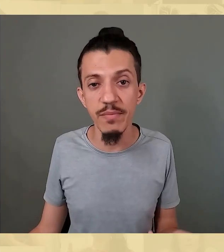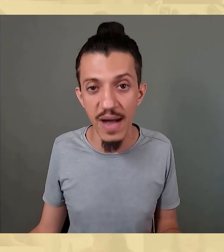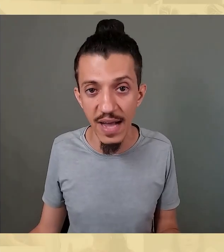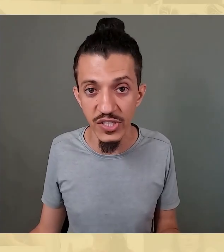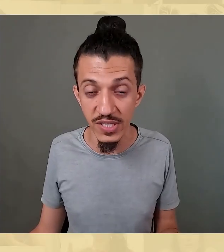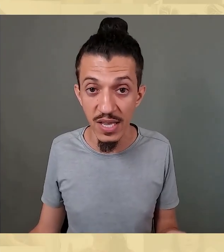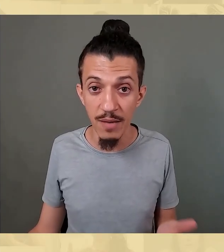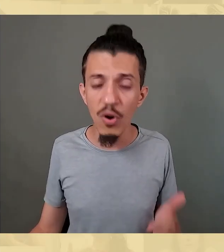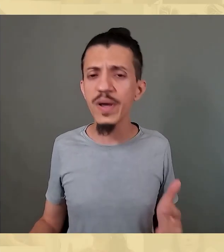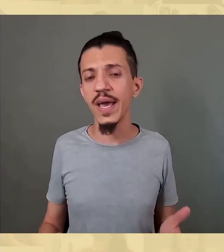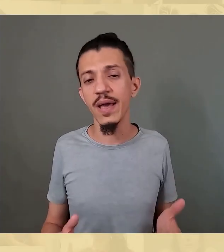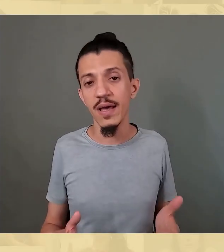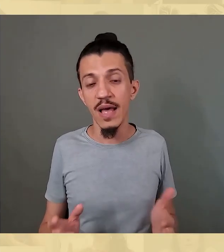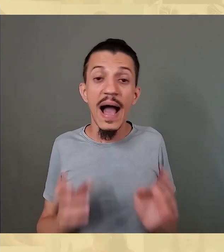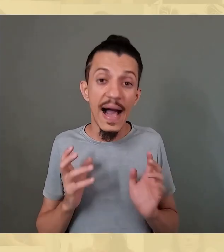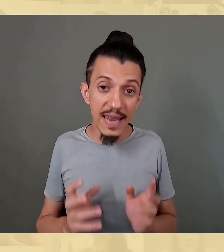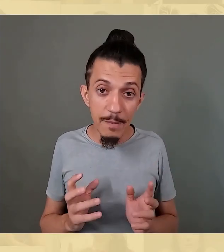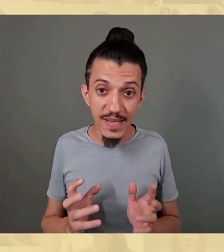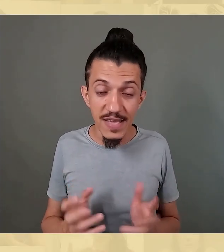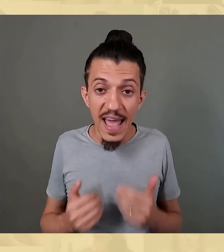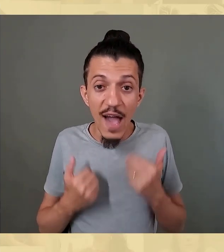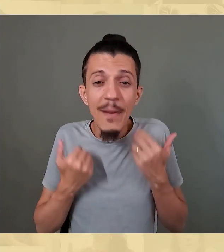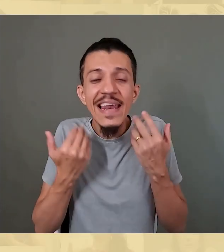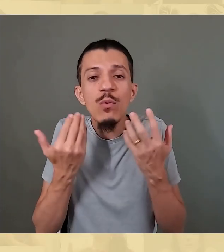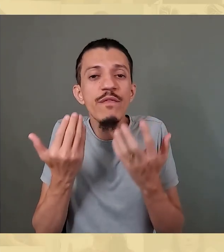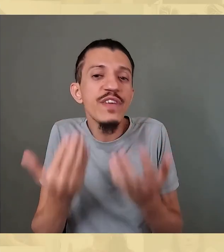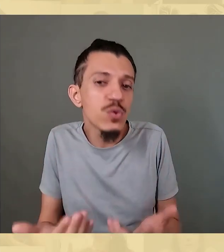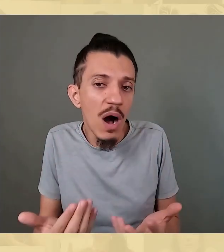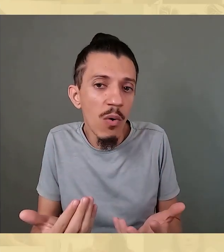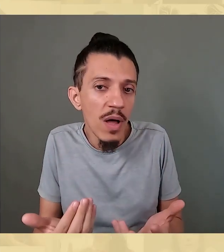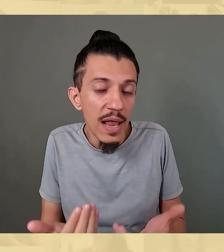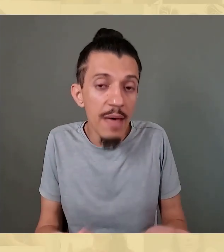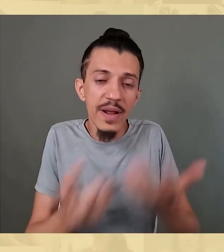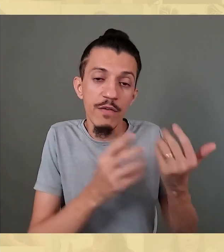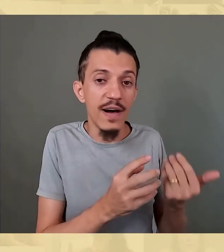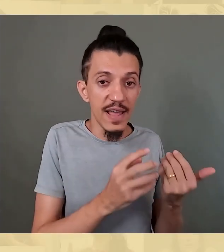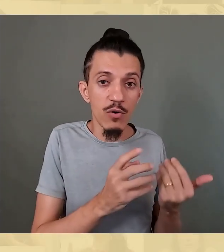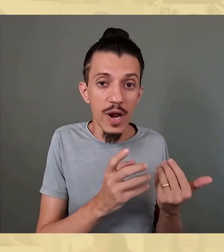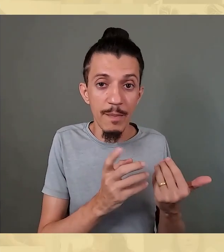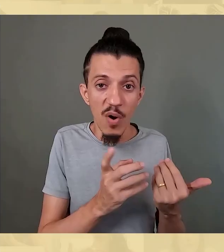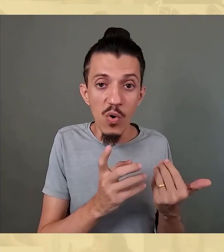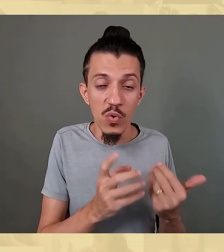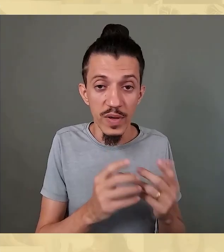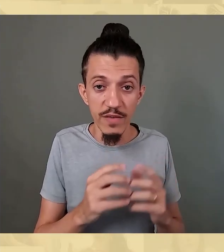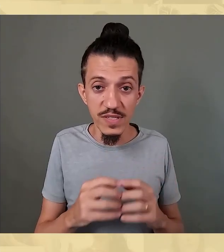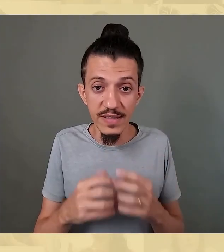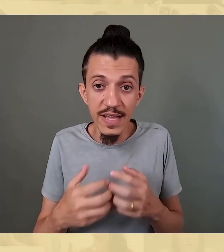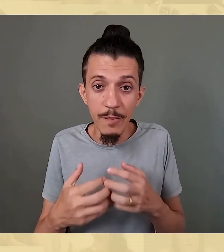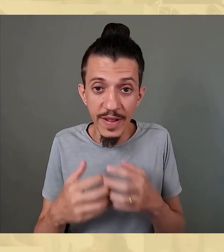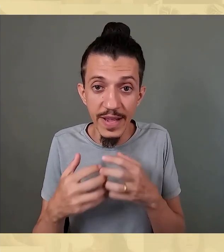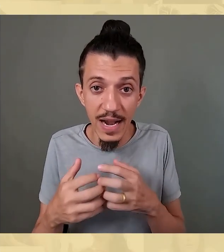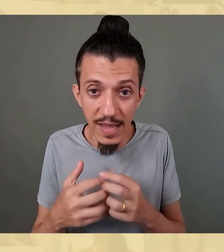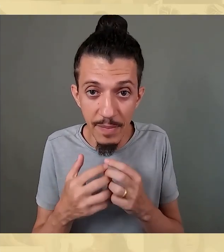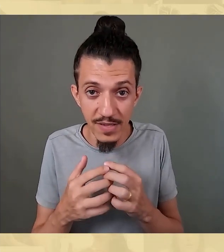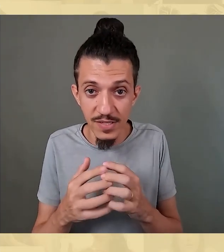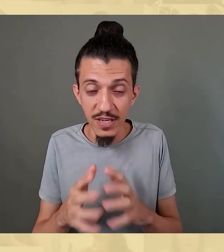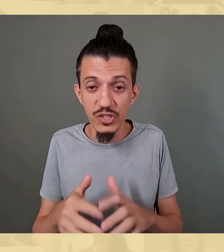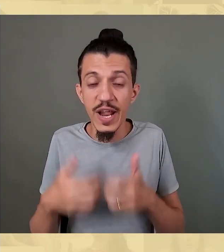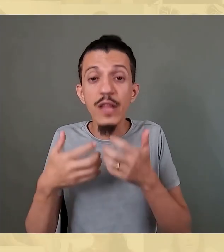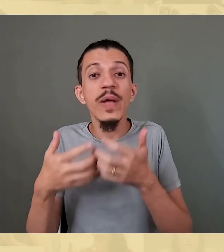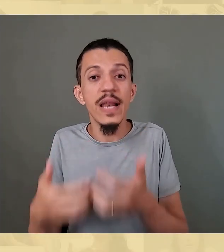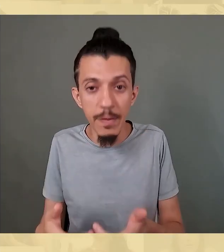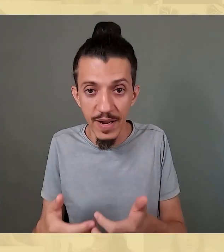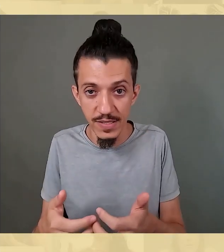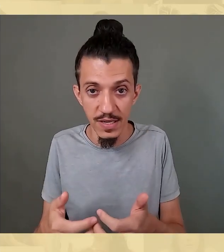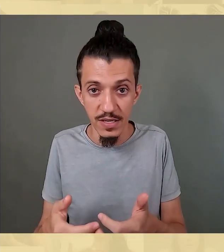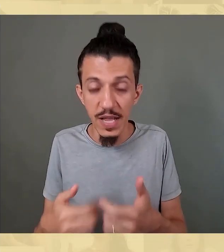de imagens. Por quê? A Libras é uma língua visual. Lembra que eu falei agora há pouco que você tem que aprender a Libras, direto